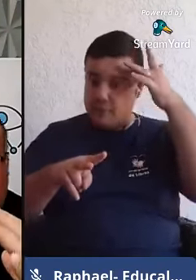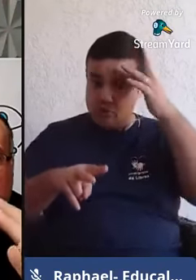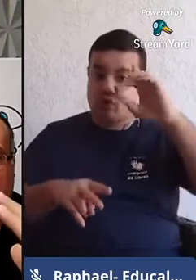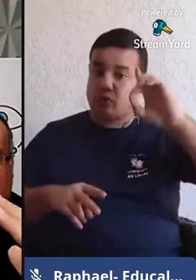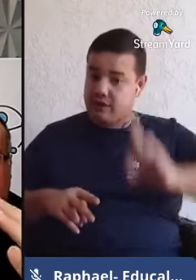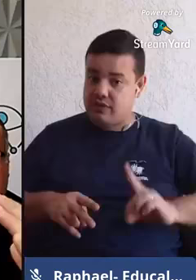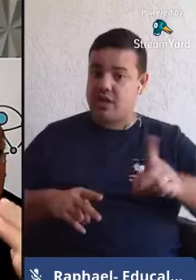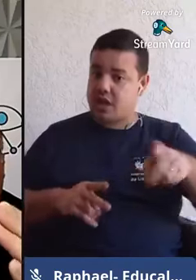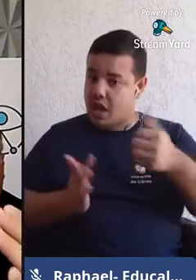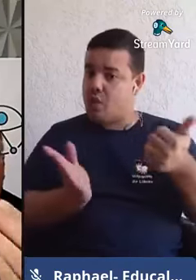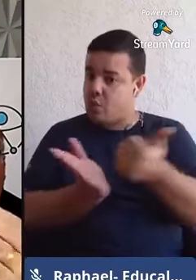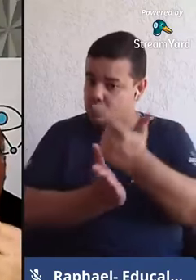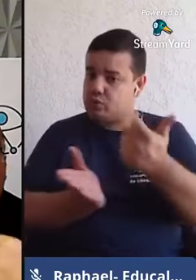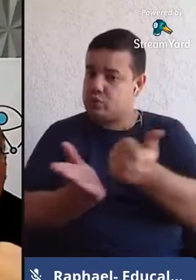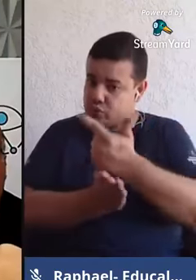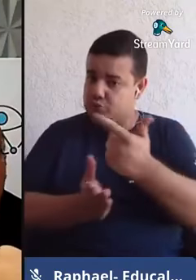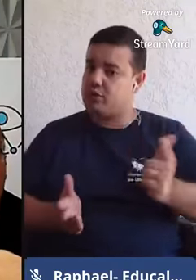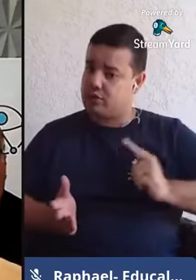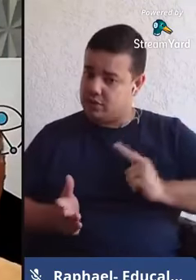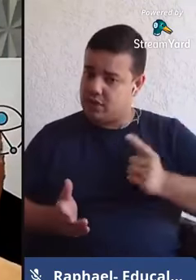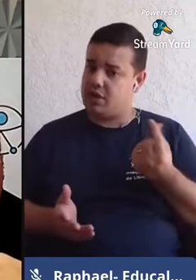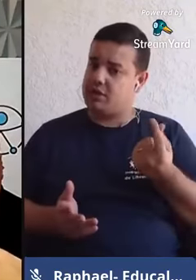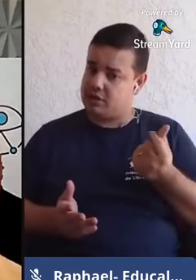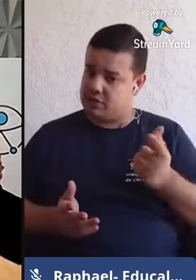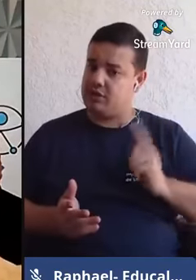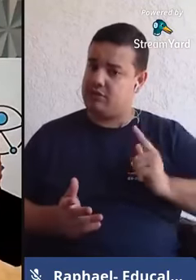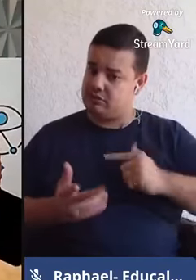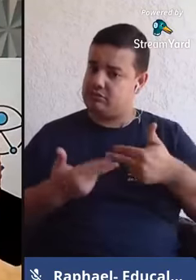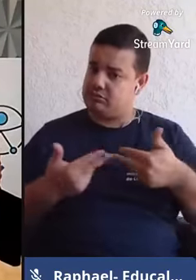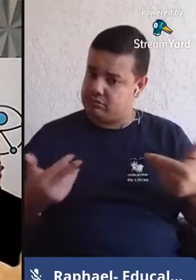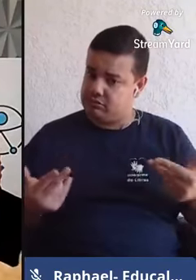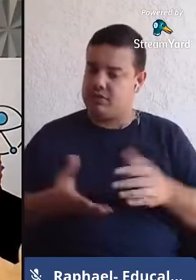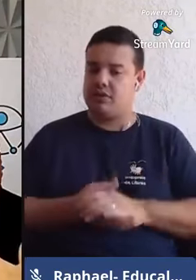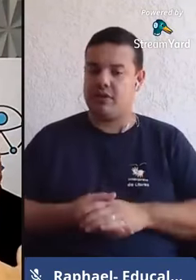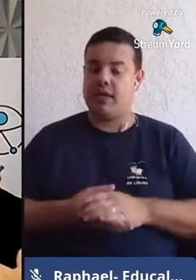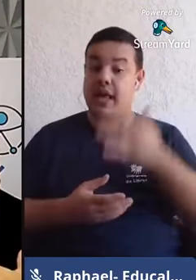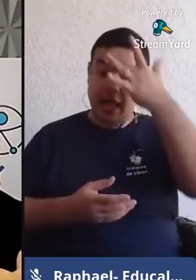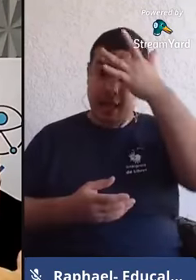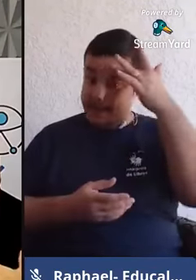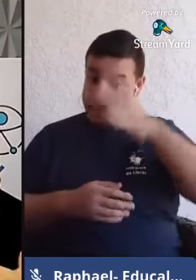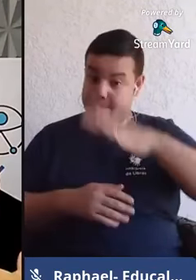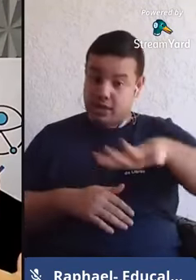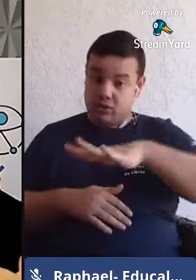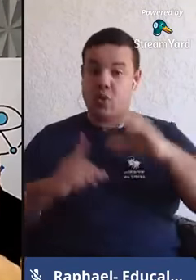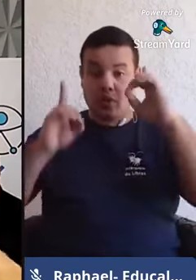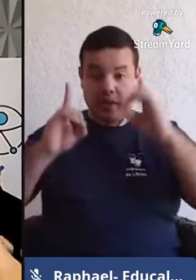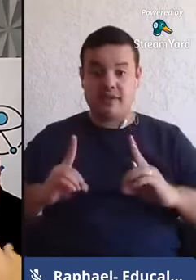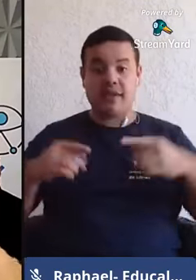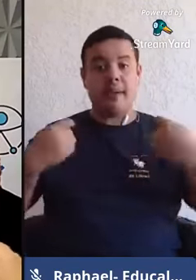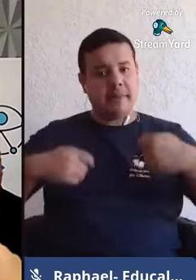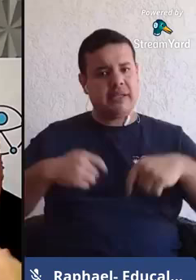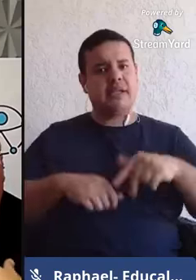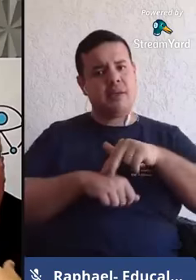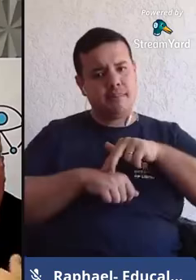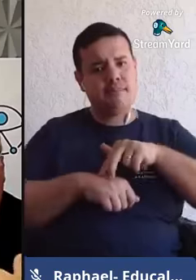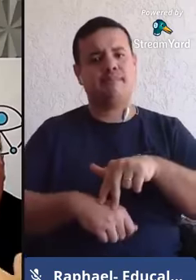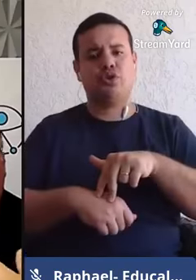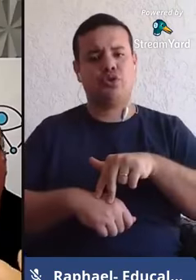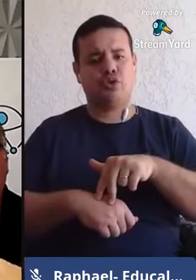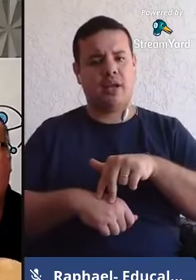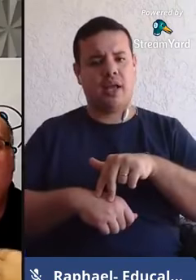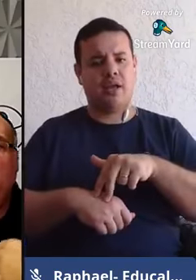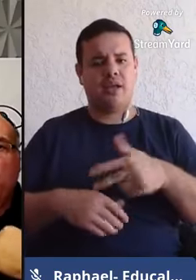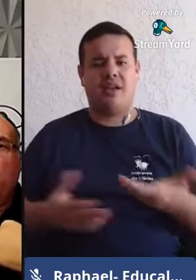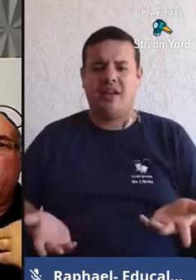é consumidor. E isso até a própria pessoa com deficiência tem que se enxergar assim e tem que se posicionar assim. Esquece esse